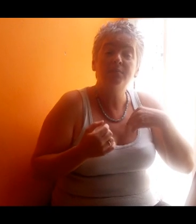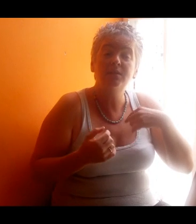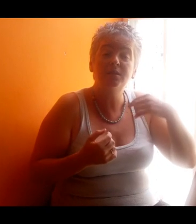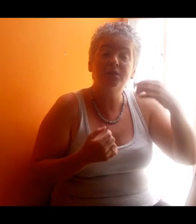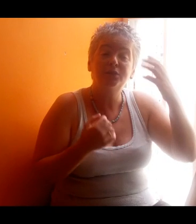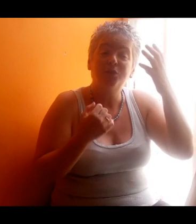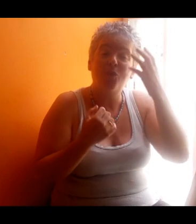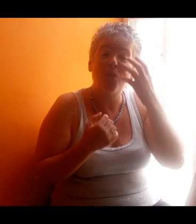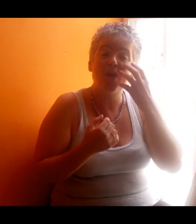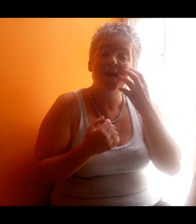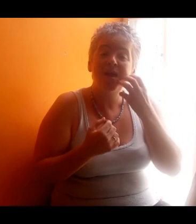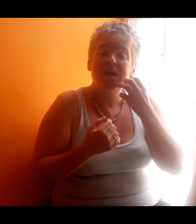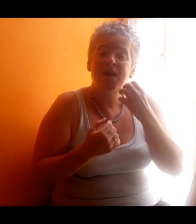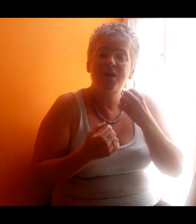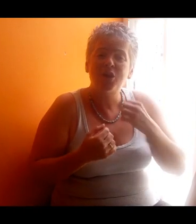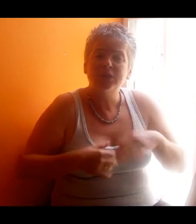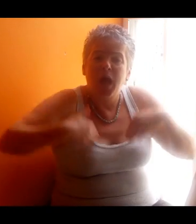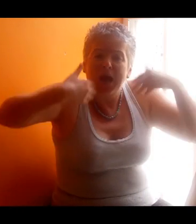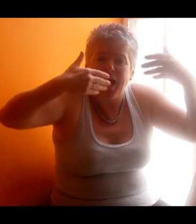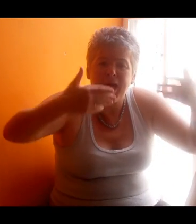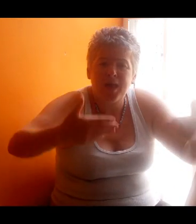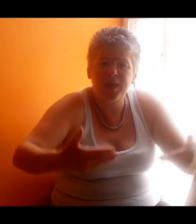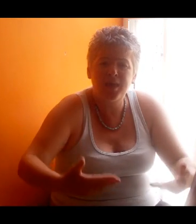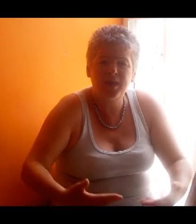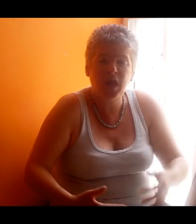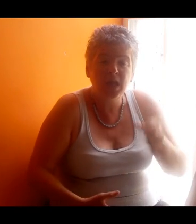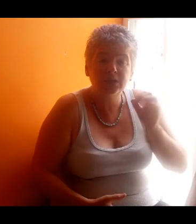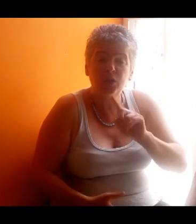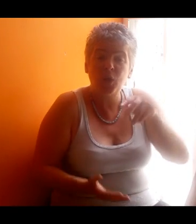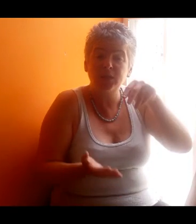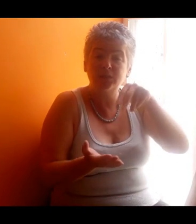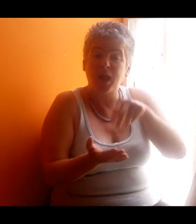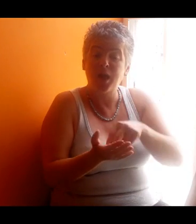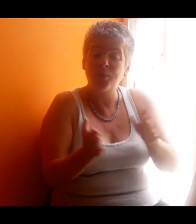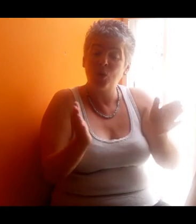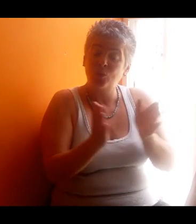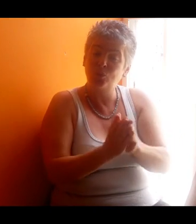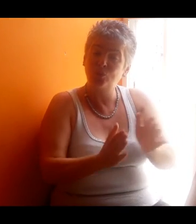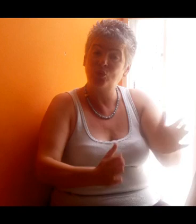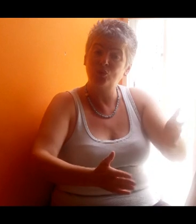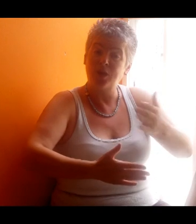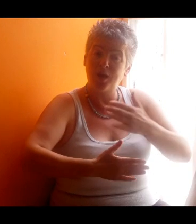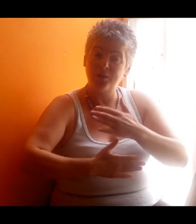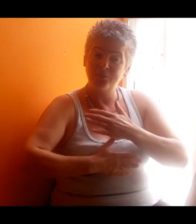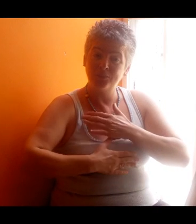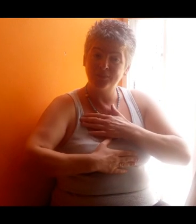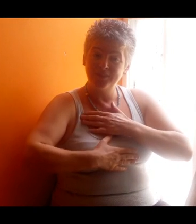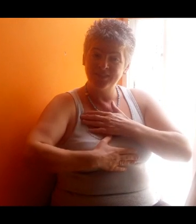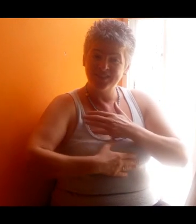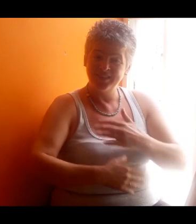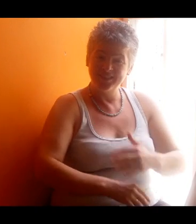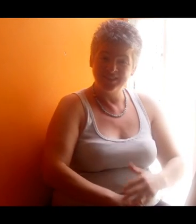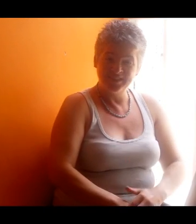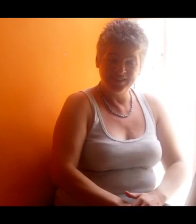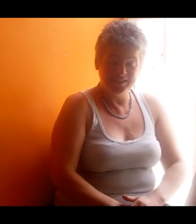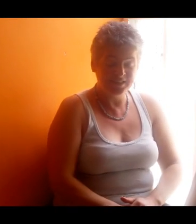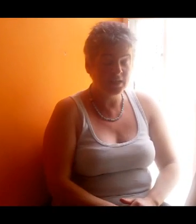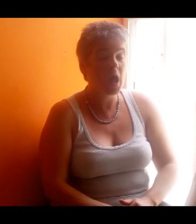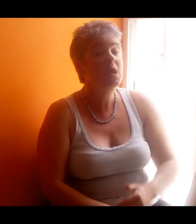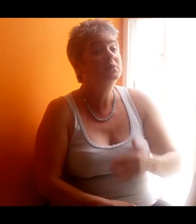que aparecer la campeona del mundo. Calma tensa y concentración máxima, música y libros para matar el tiempo mientras esperaban